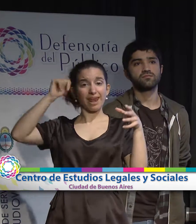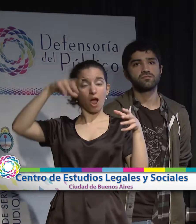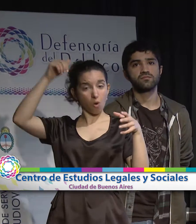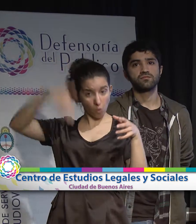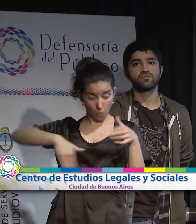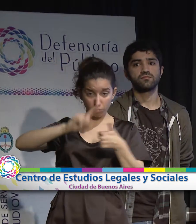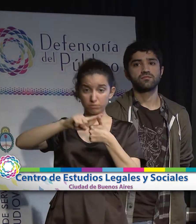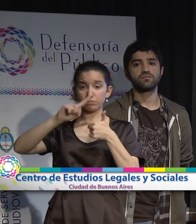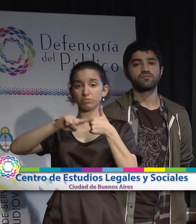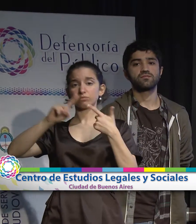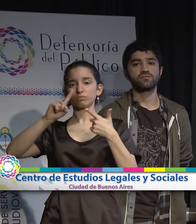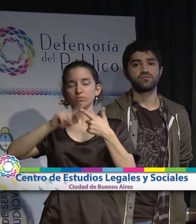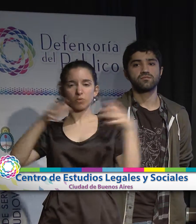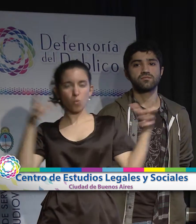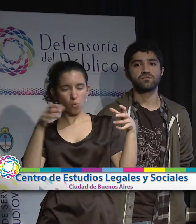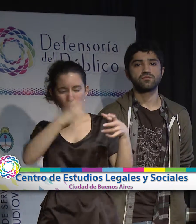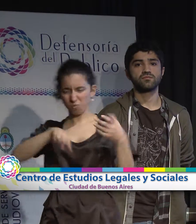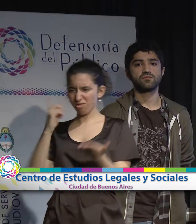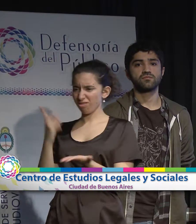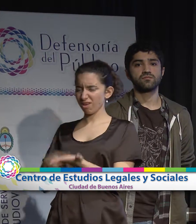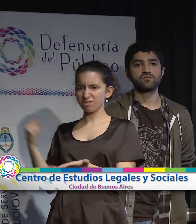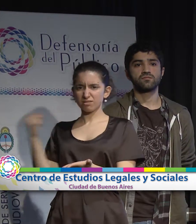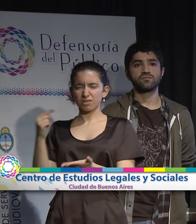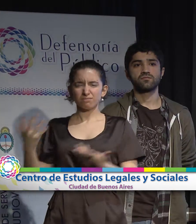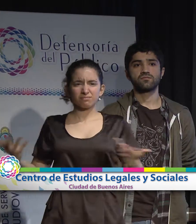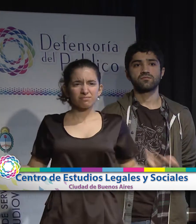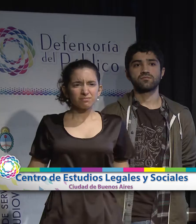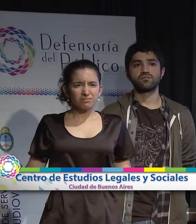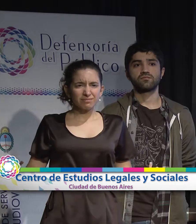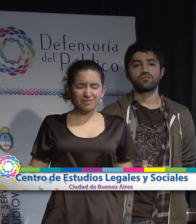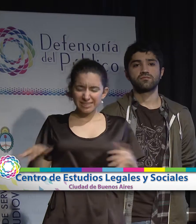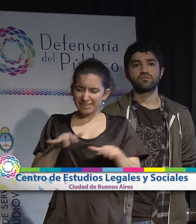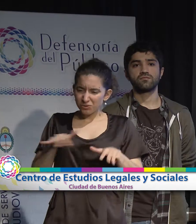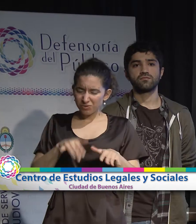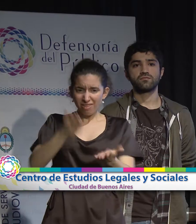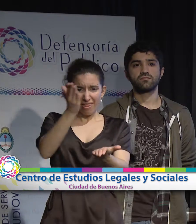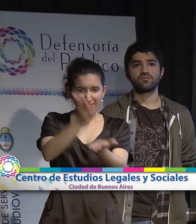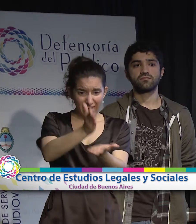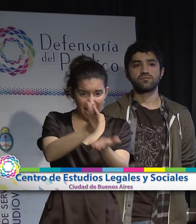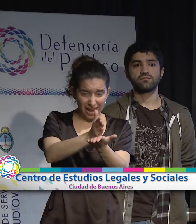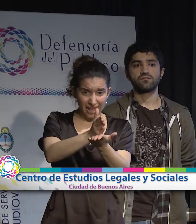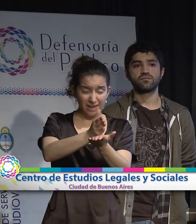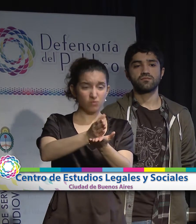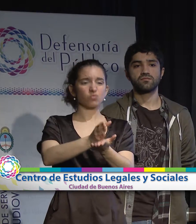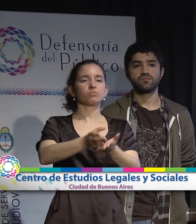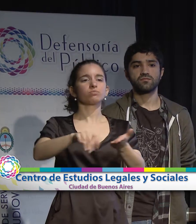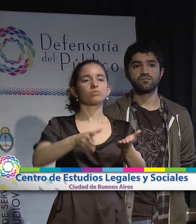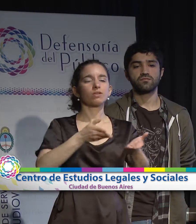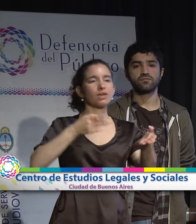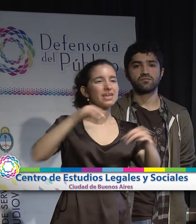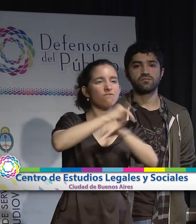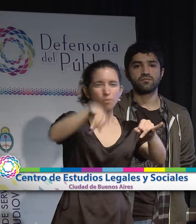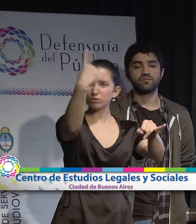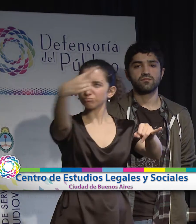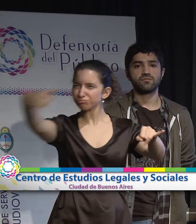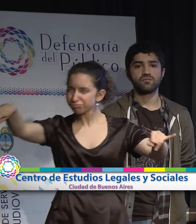o el denominado ENACOM me parece que pone en riesgo este derecho, ¿no? Este derecho a la pluralidad de voces y